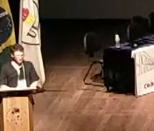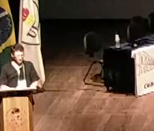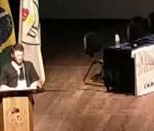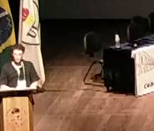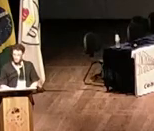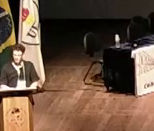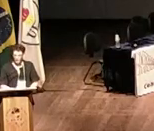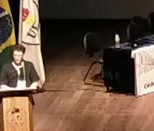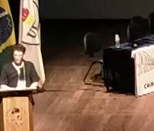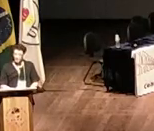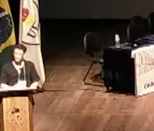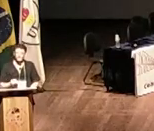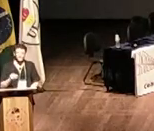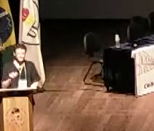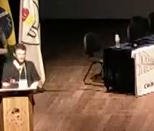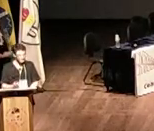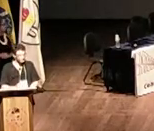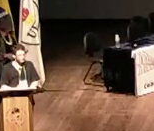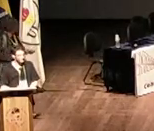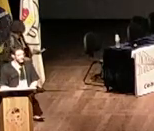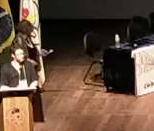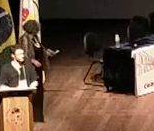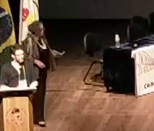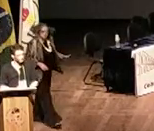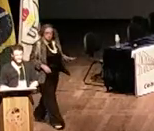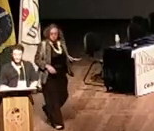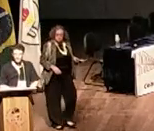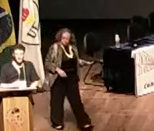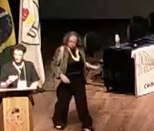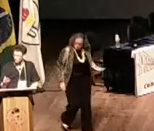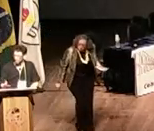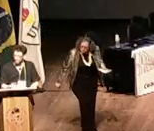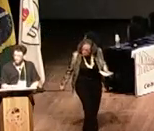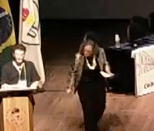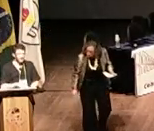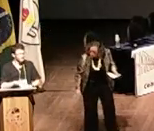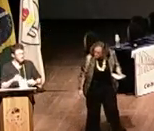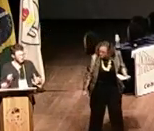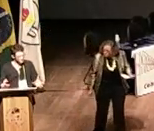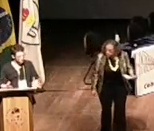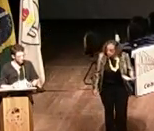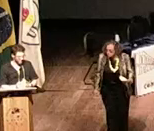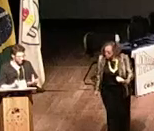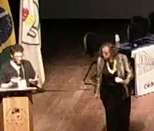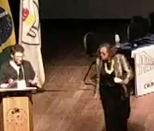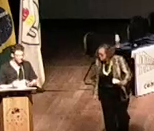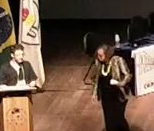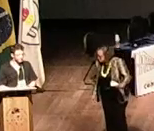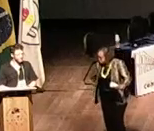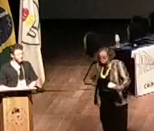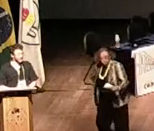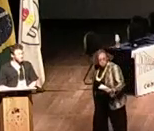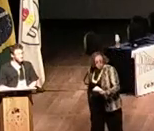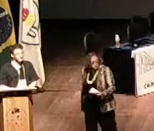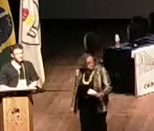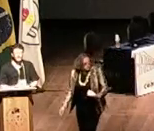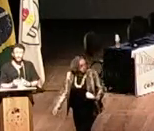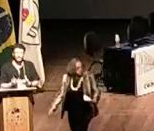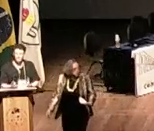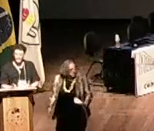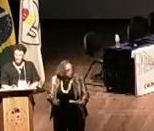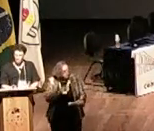os atores que atuam no pinae inclusive vocês conselheiros nutricionistas gestores diretores de escola que quiserem participar